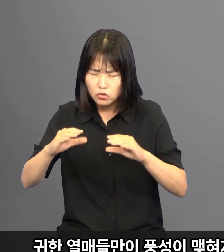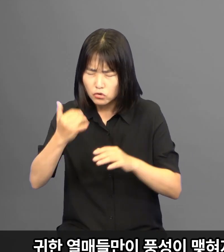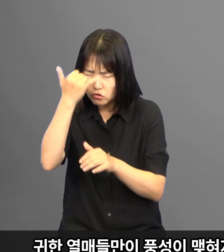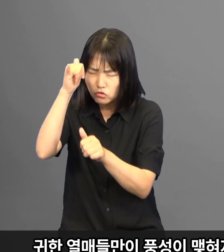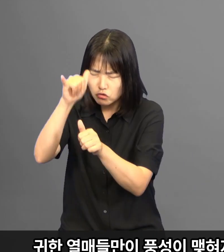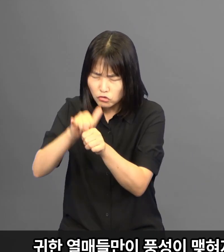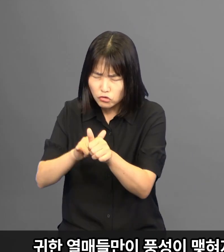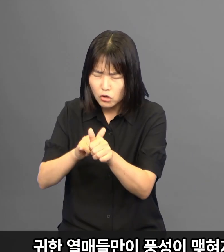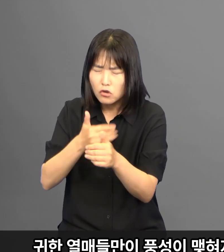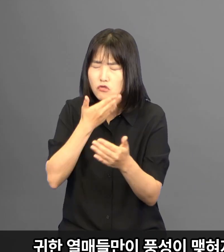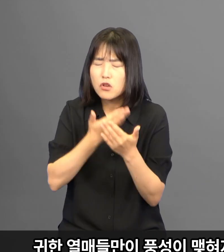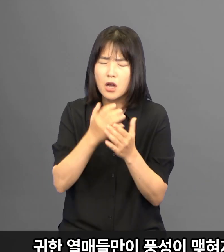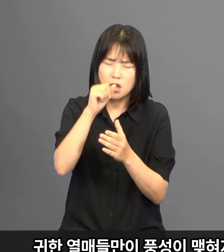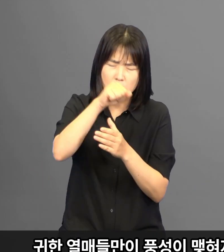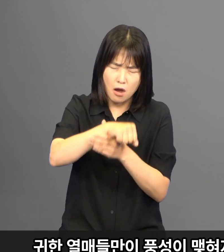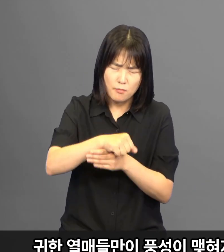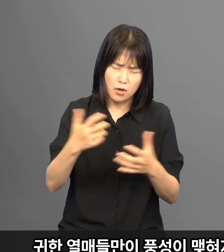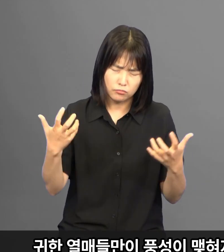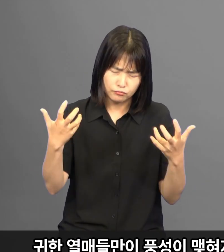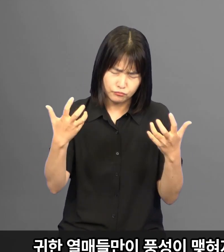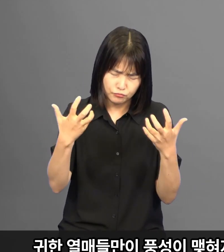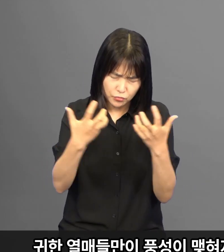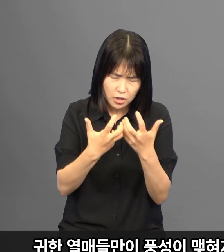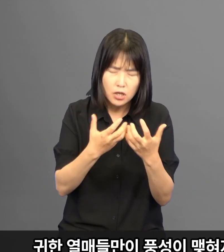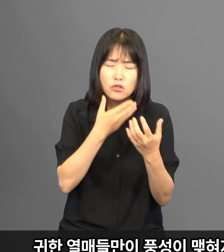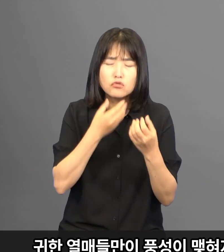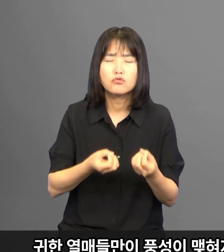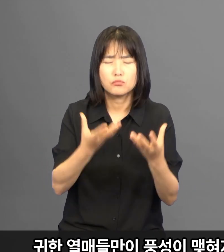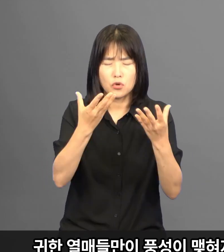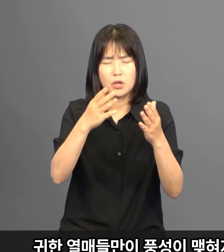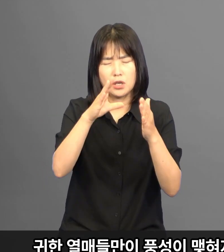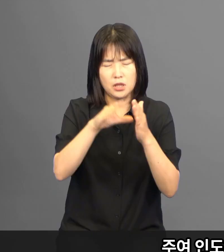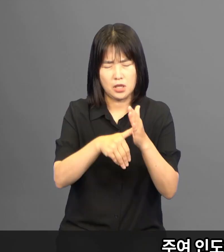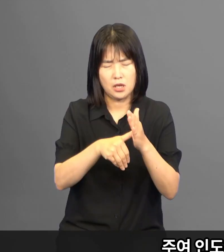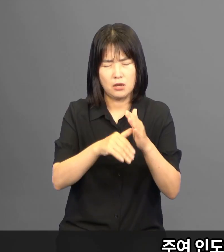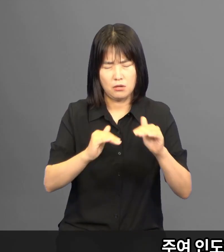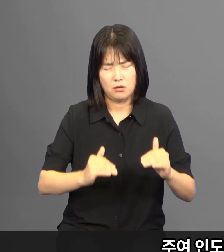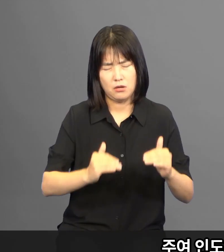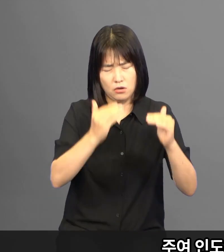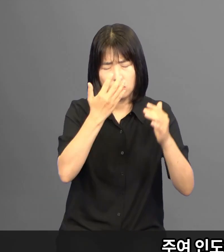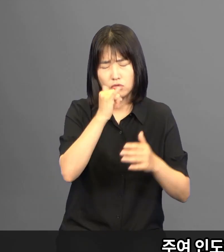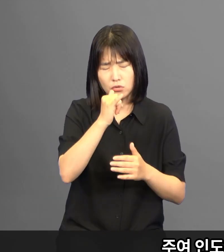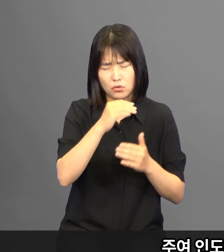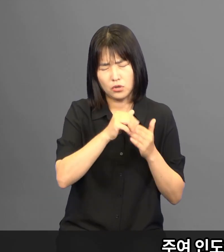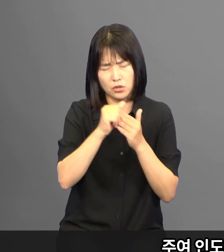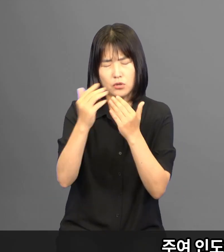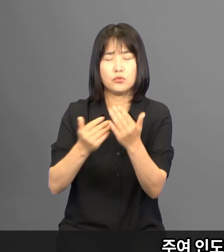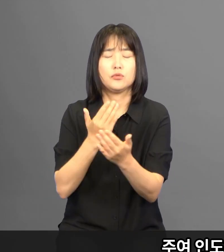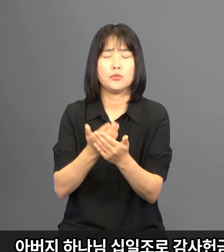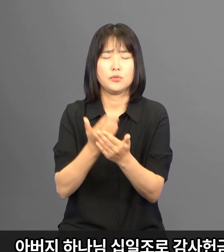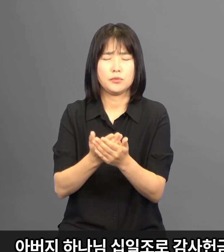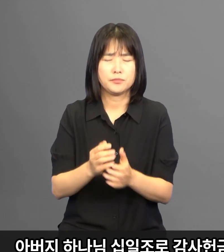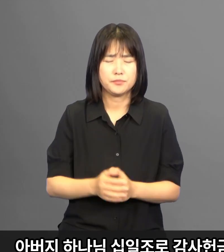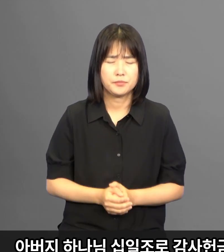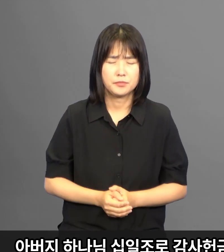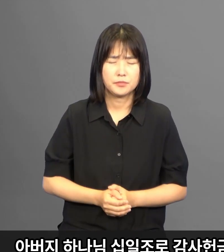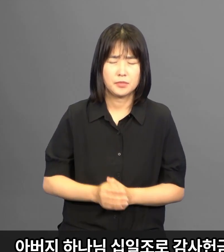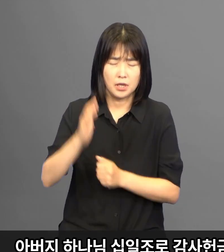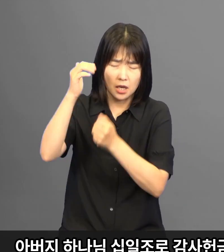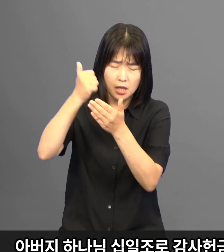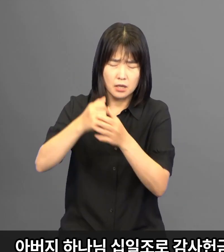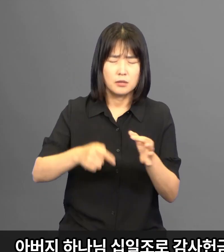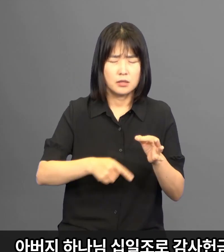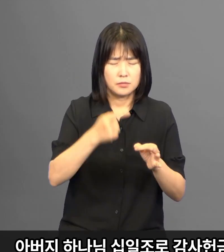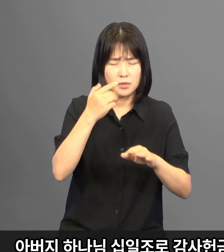열매들만이 풍성히 맺혀지는 축복의 세대로 자라갈 수 있도록 주여 인도하여 주시옵소서. 아버지 하나님,